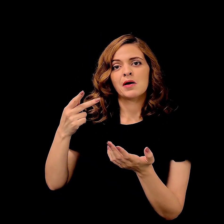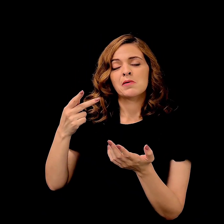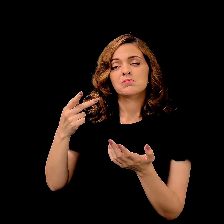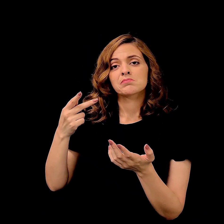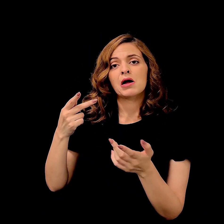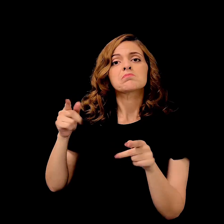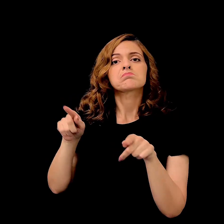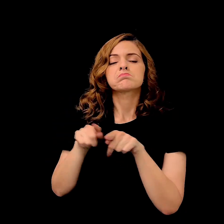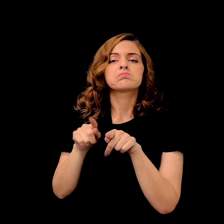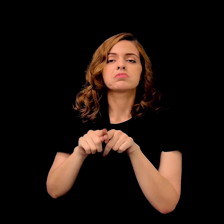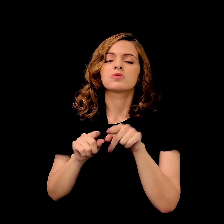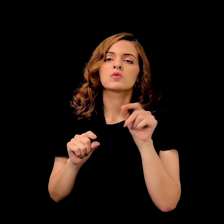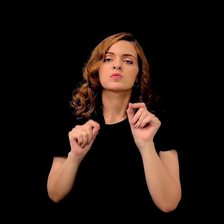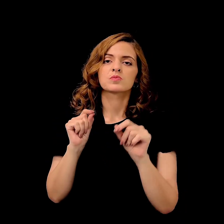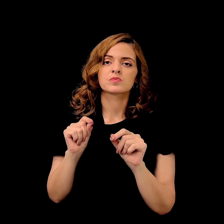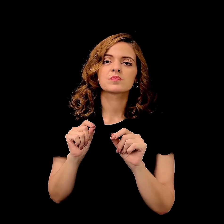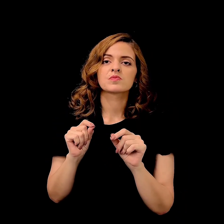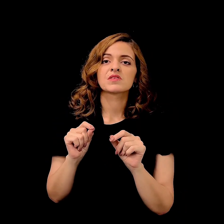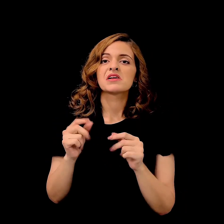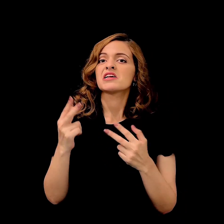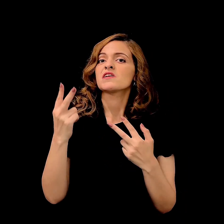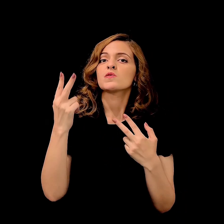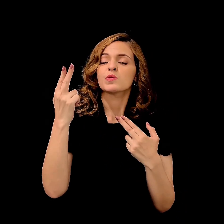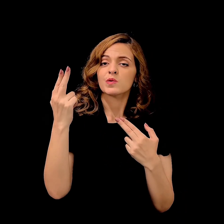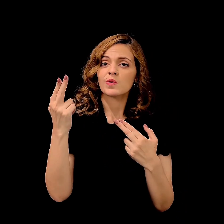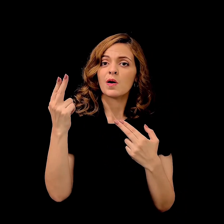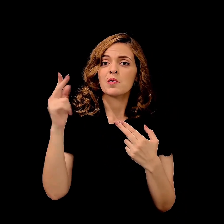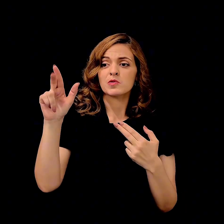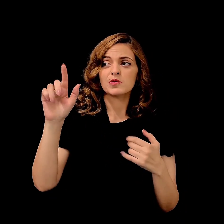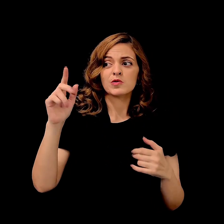também com ele sejamos